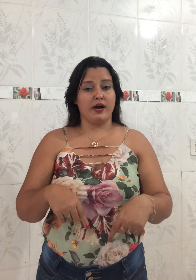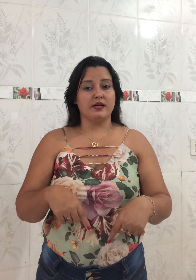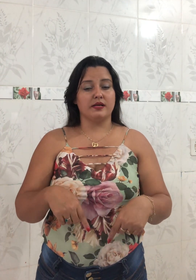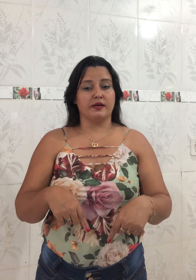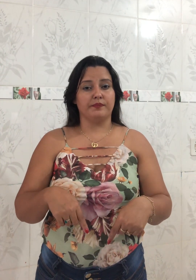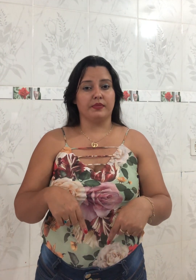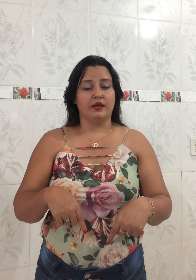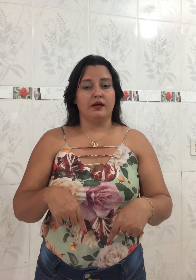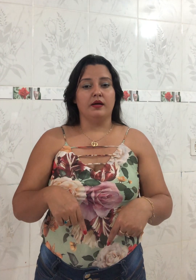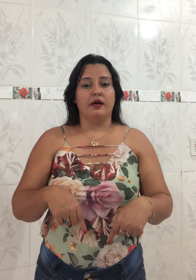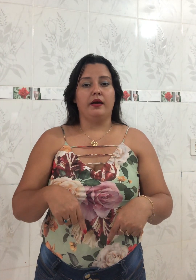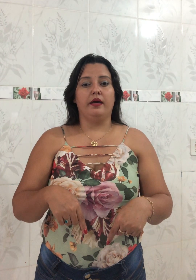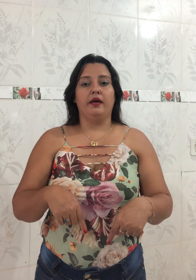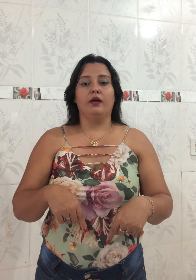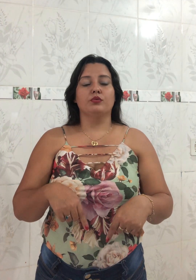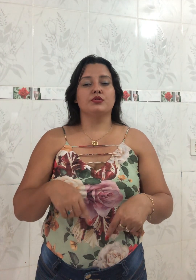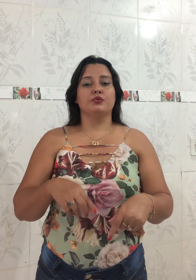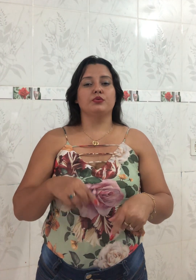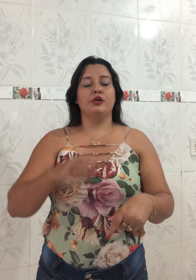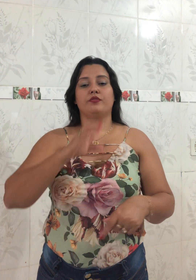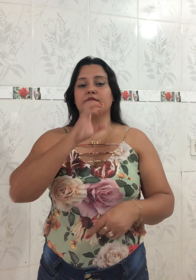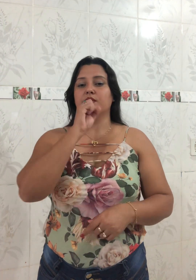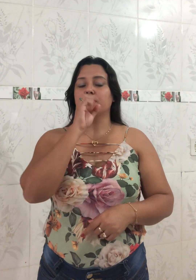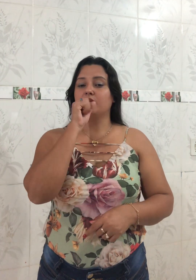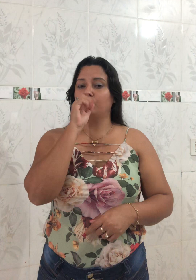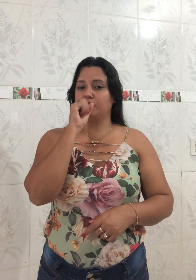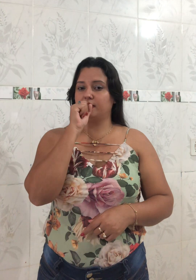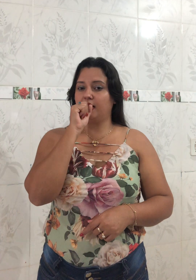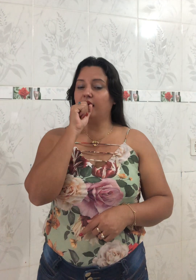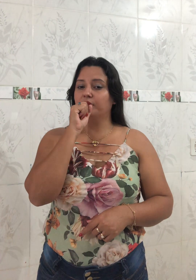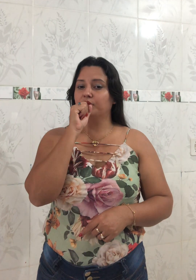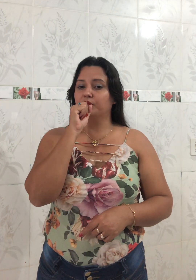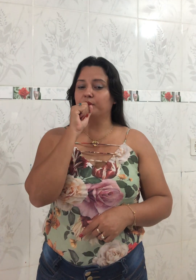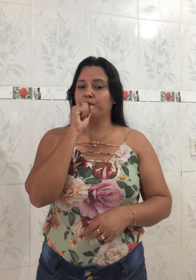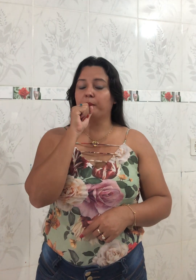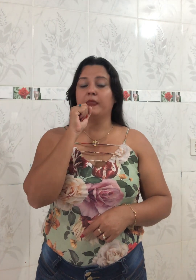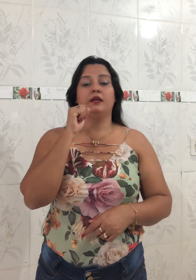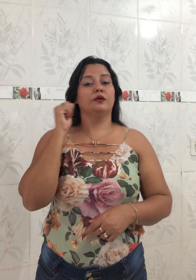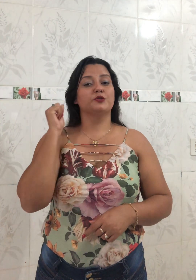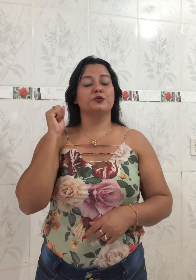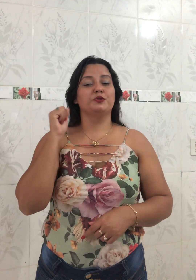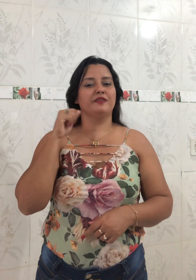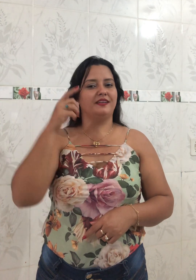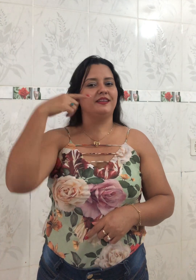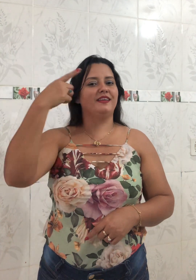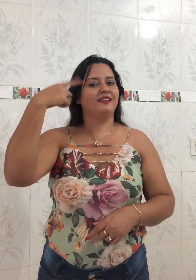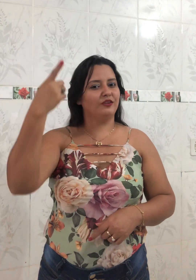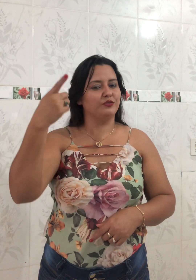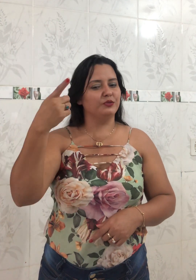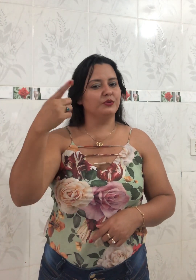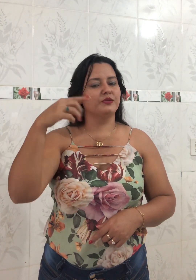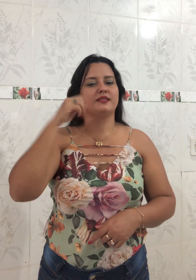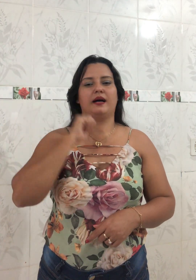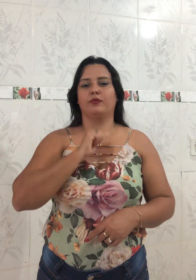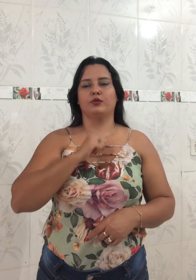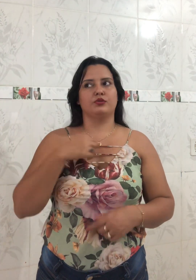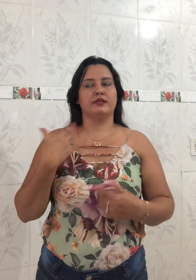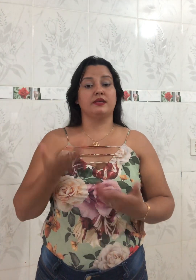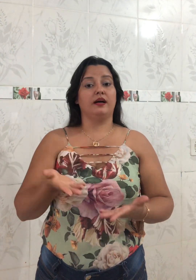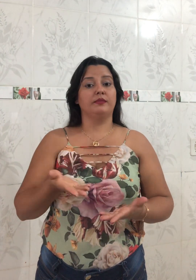quarta, e eu fazer o sinal de sábado, então o surdo vai entender que está no futuro. Hoje não é sábado,